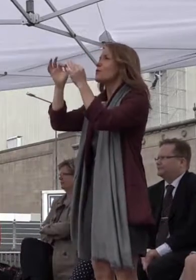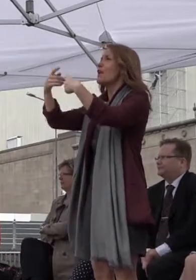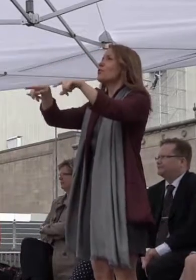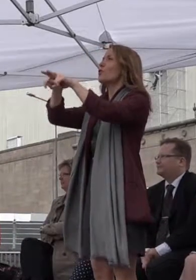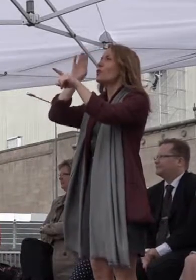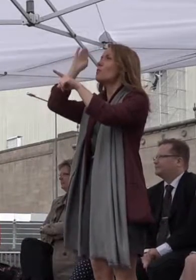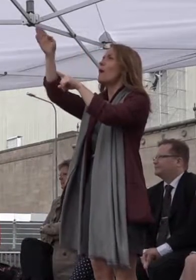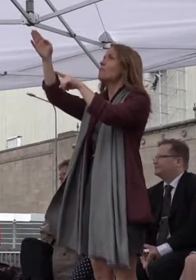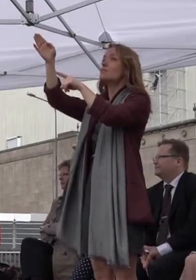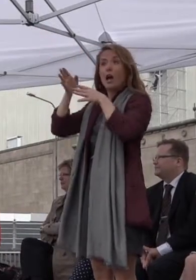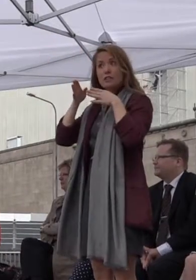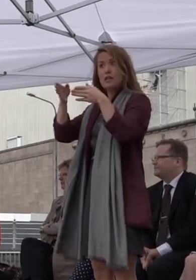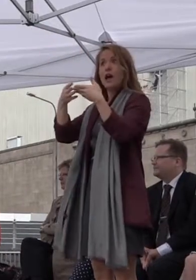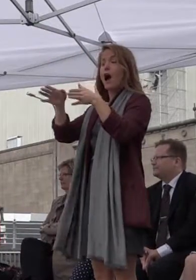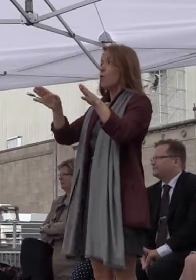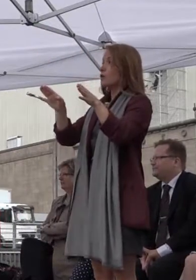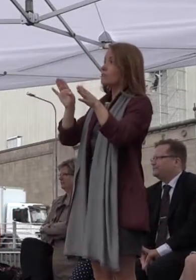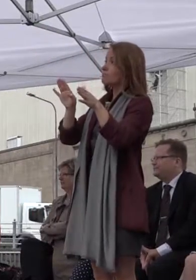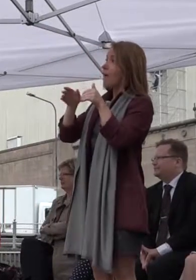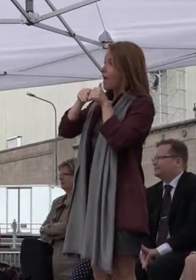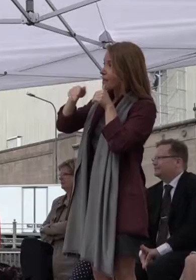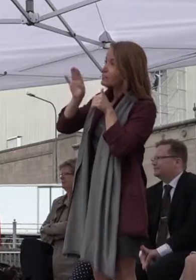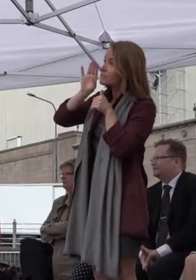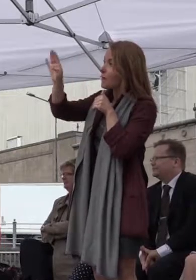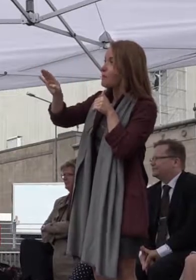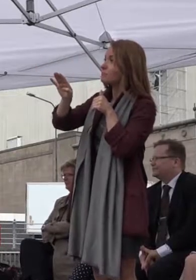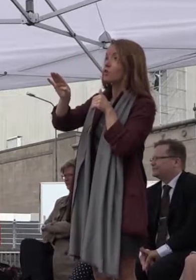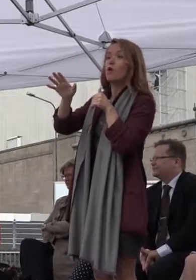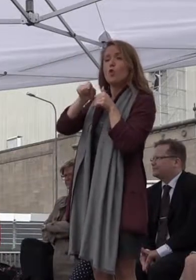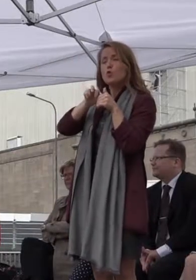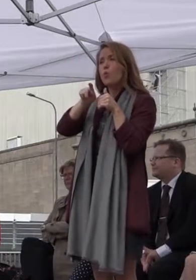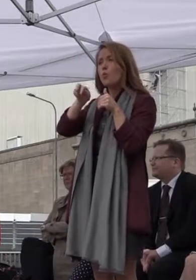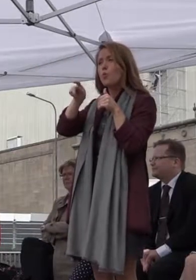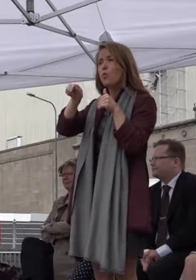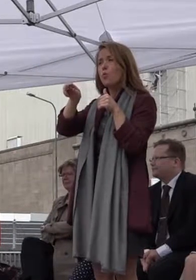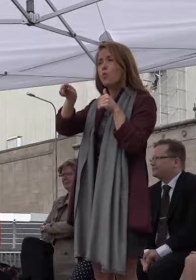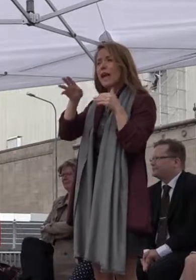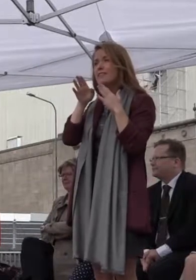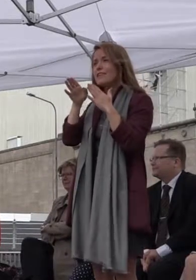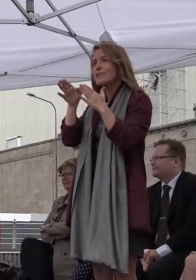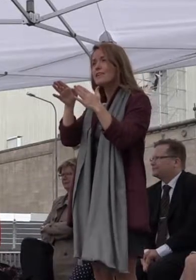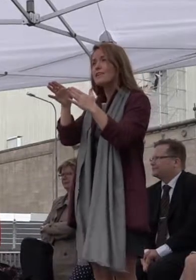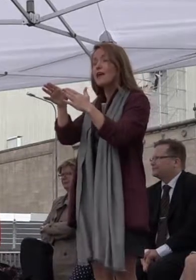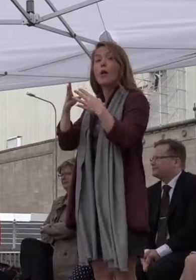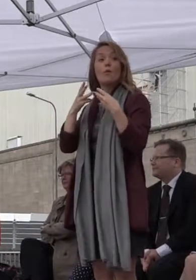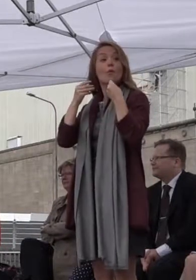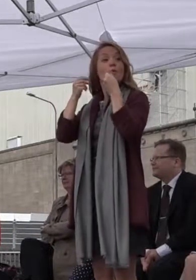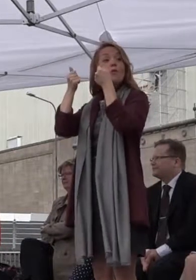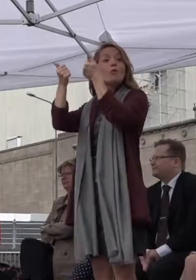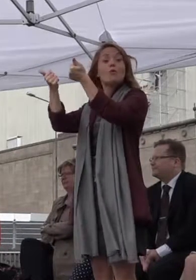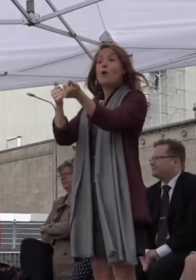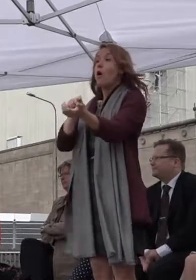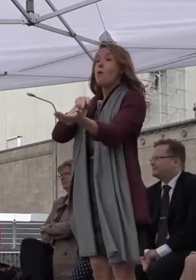edelleenkin avoinna edessämme. Me voimme kulkea sen tien läpi sujuvasti,